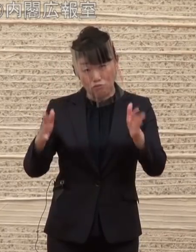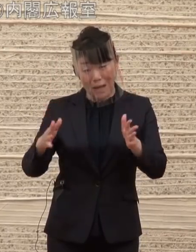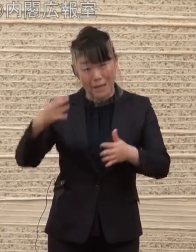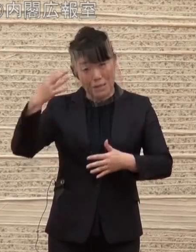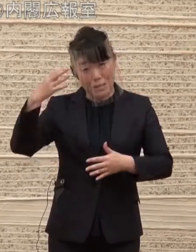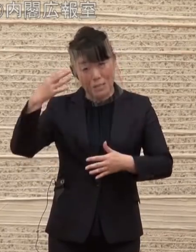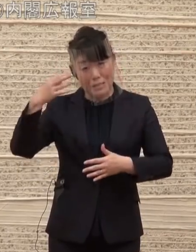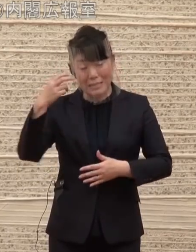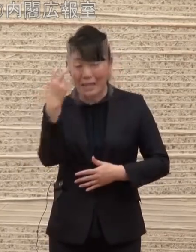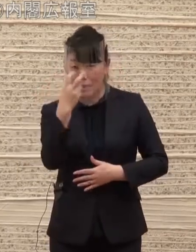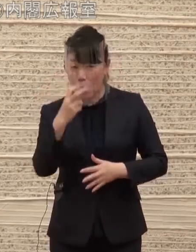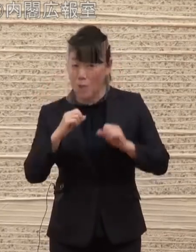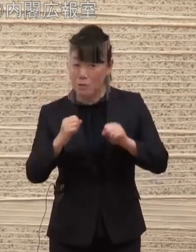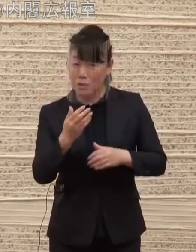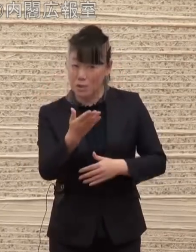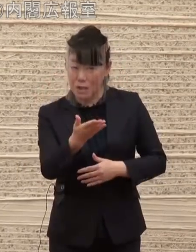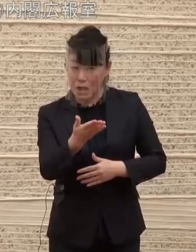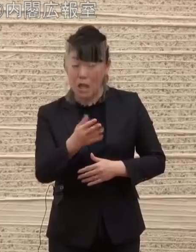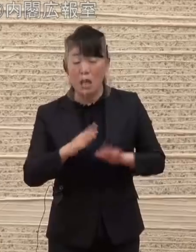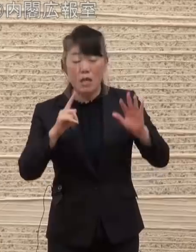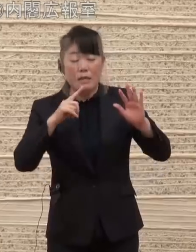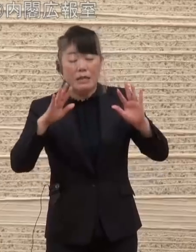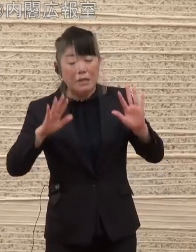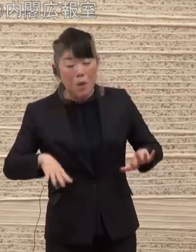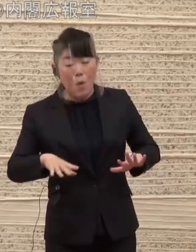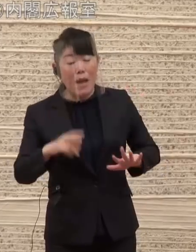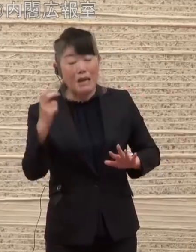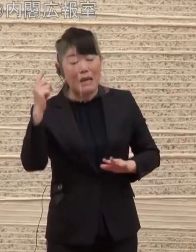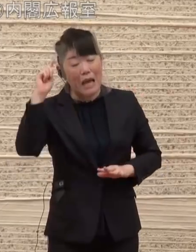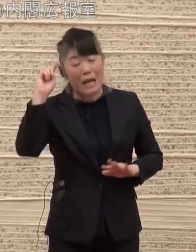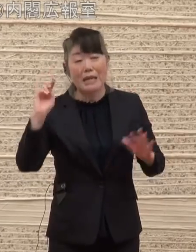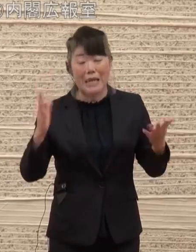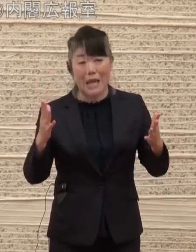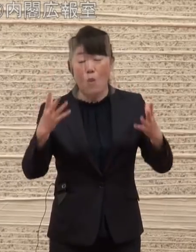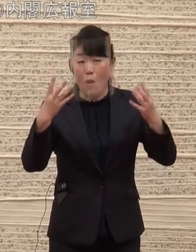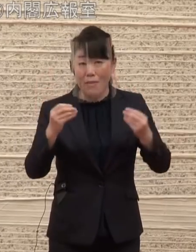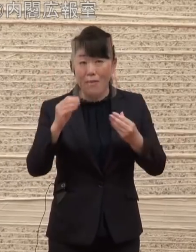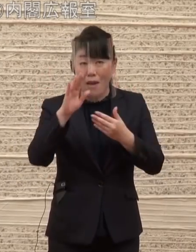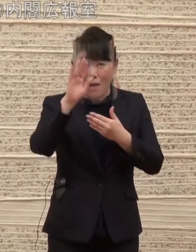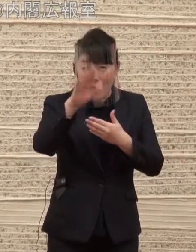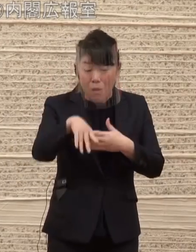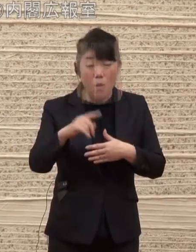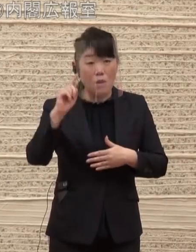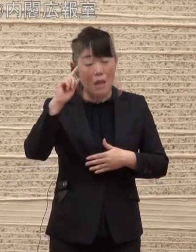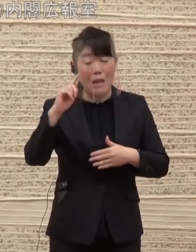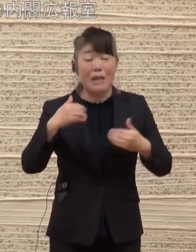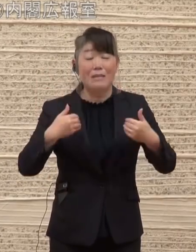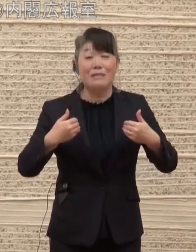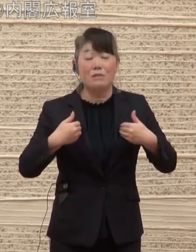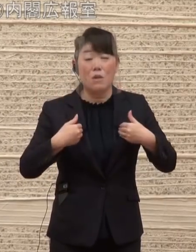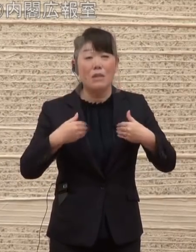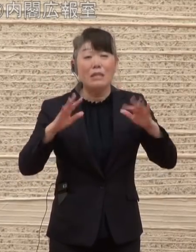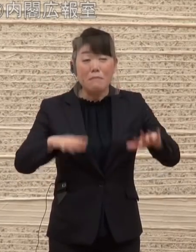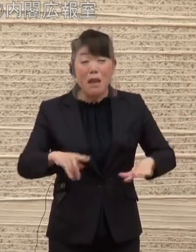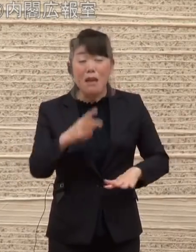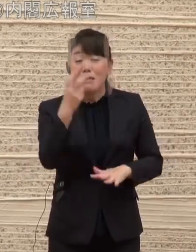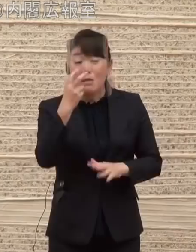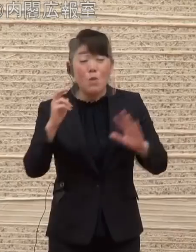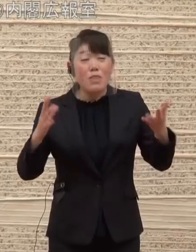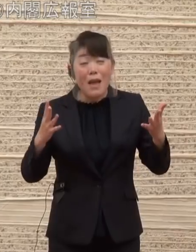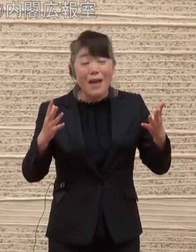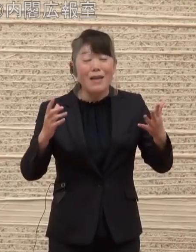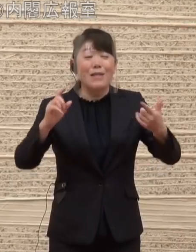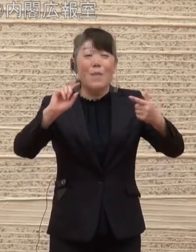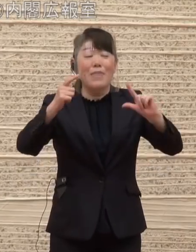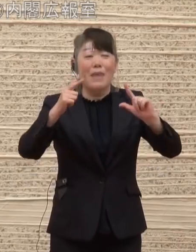いわゆる中間継承というのは今考えていません終わってからちゃんとやりますけどもただあのそれが今何も検証していきたいというのではなくて先ほど申し上げまし